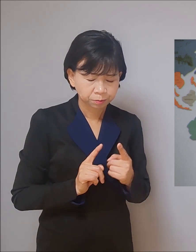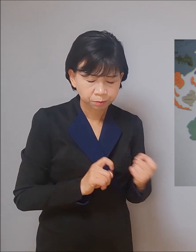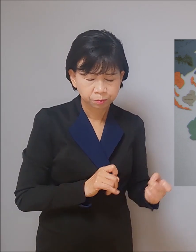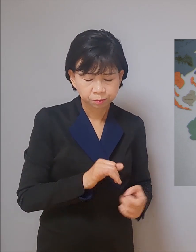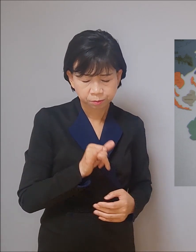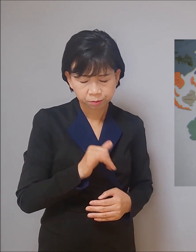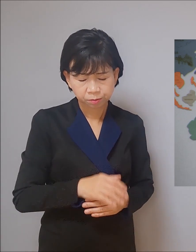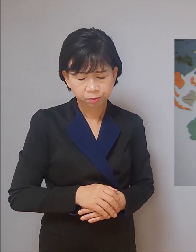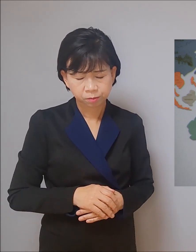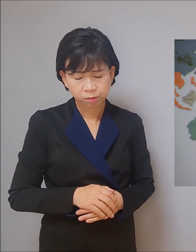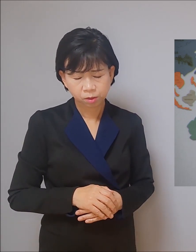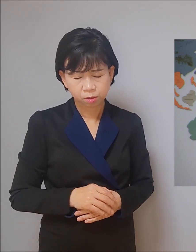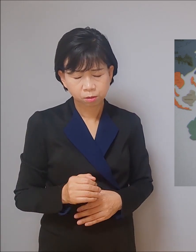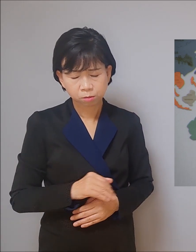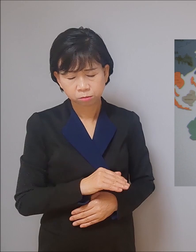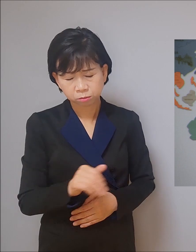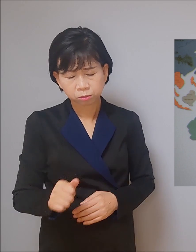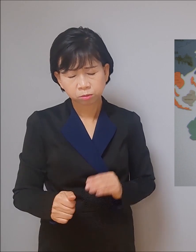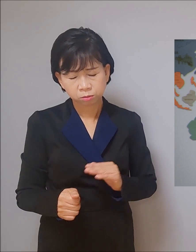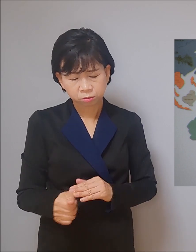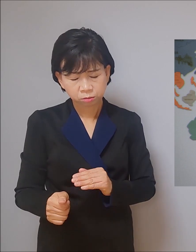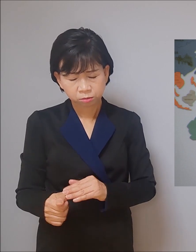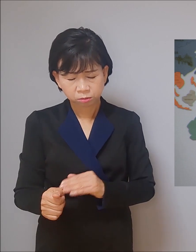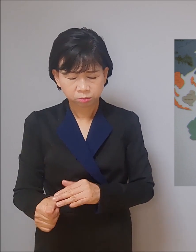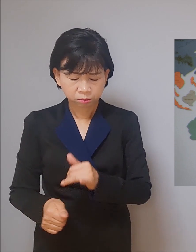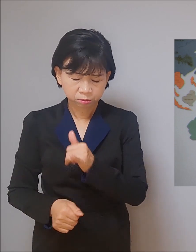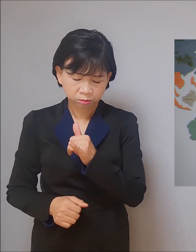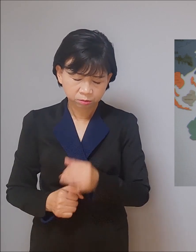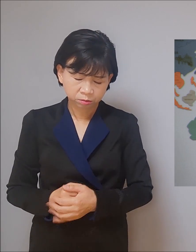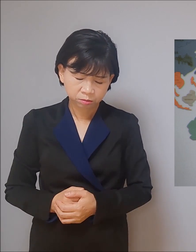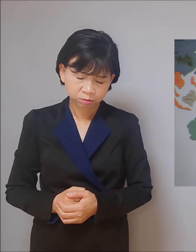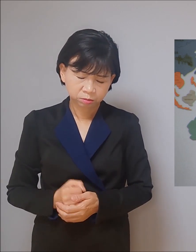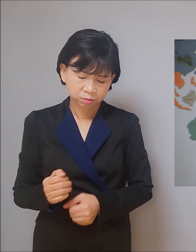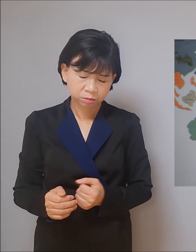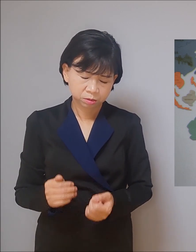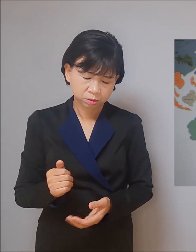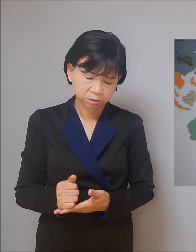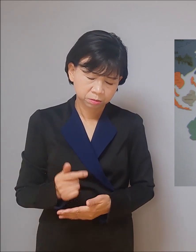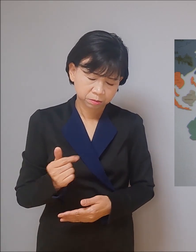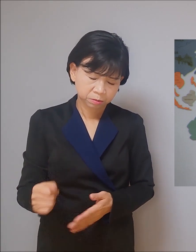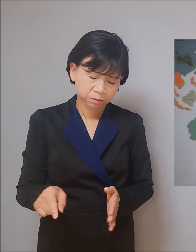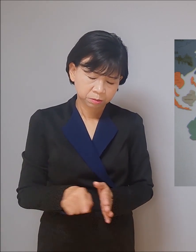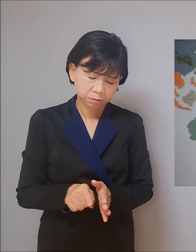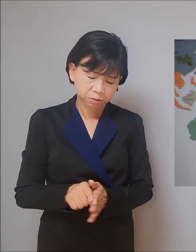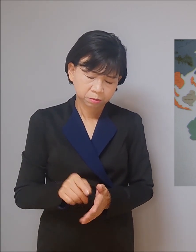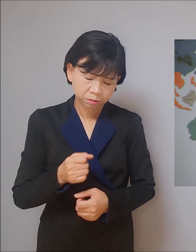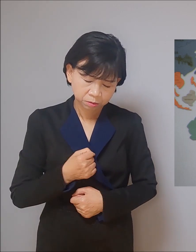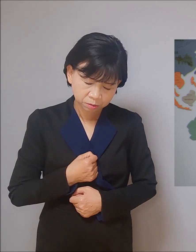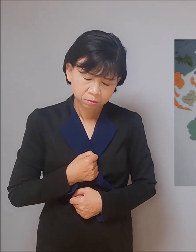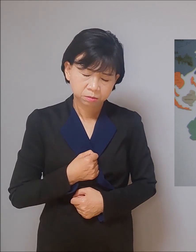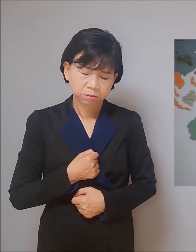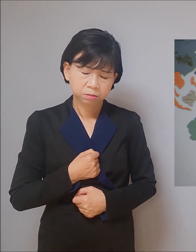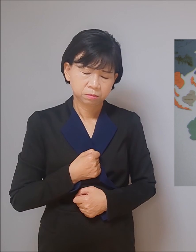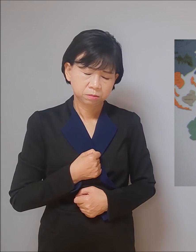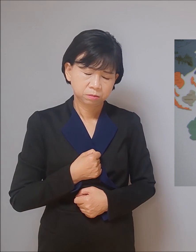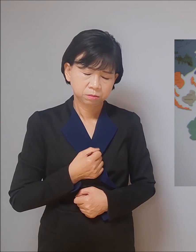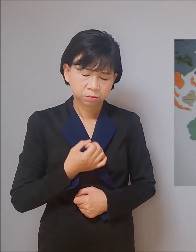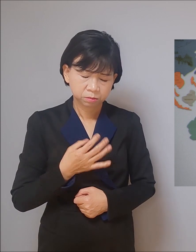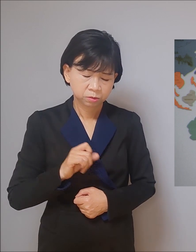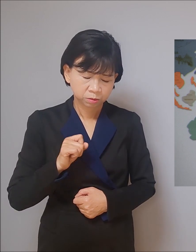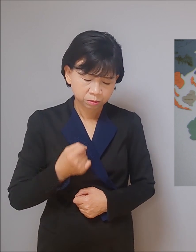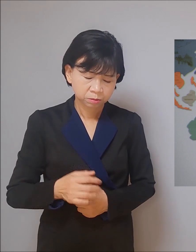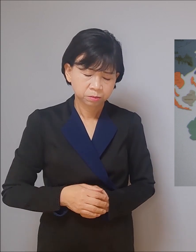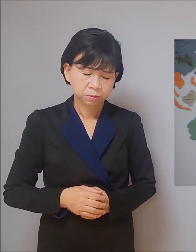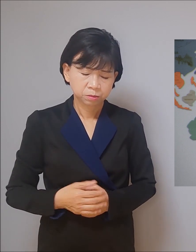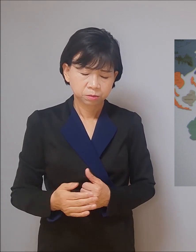우리를 하수인으로 만들려 하나님 아버지 합니다. 하나님 아버지의 믿음을 지켜나가게 하여 주시옵소서.